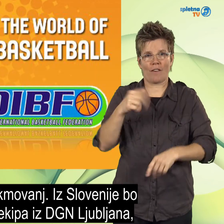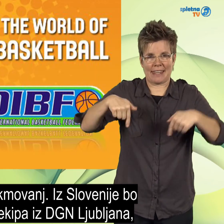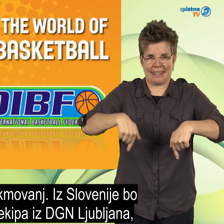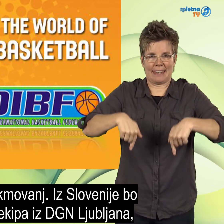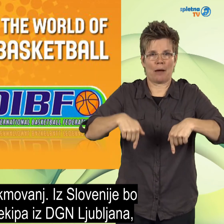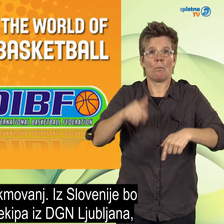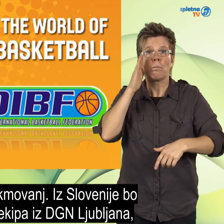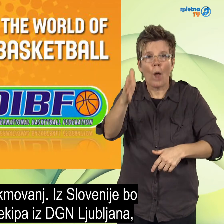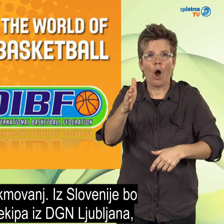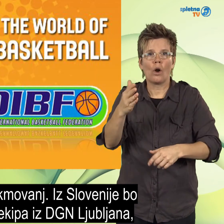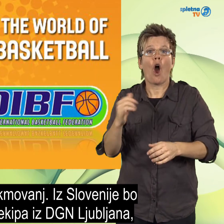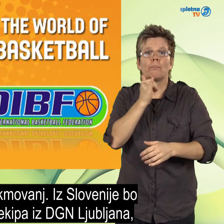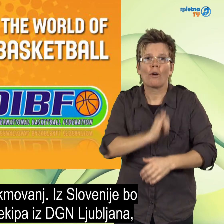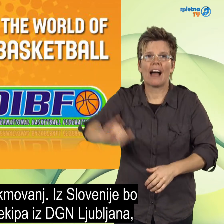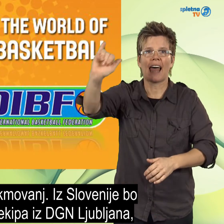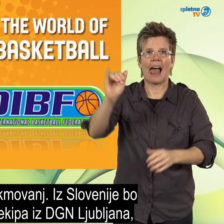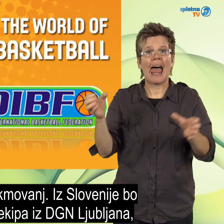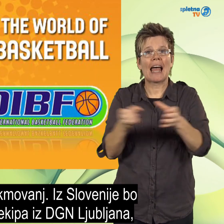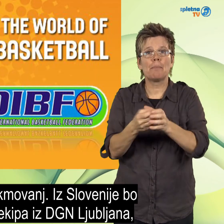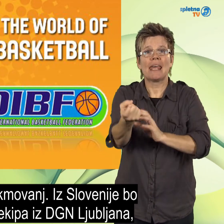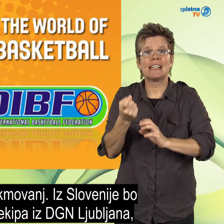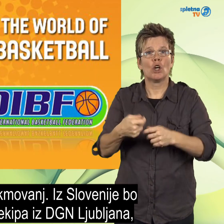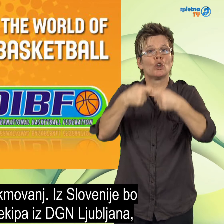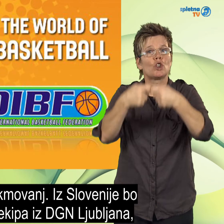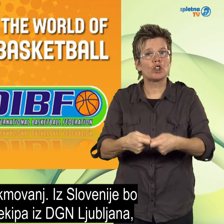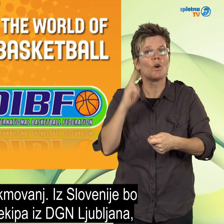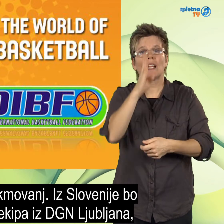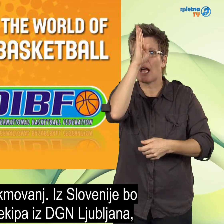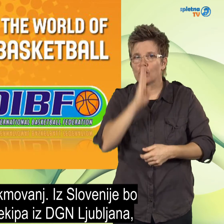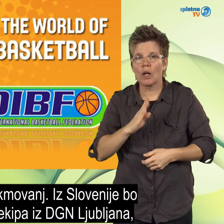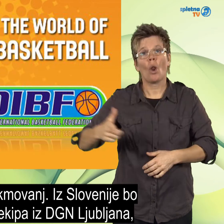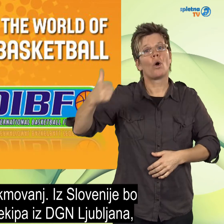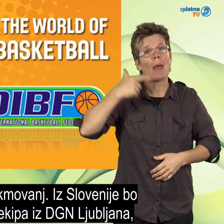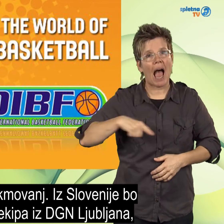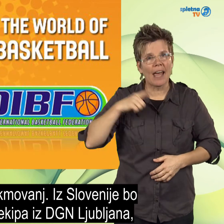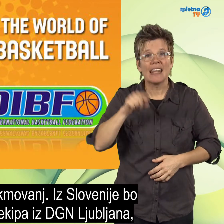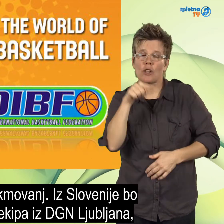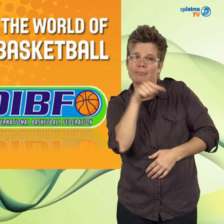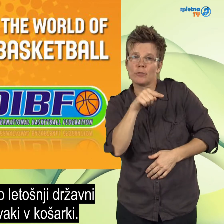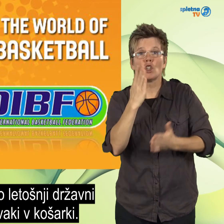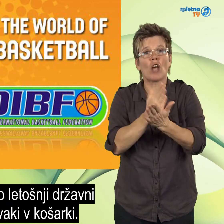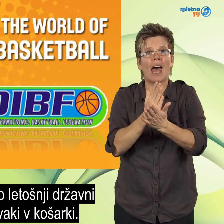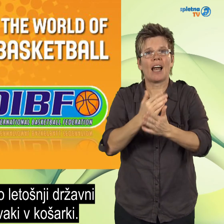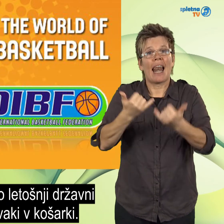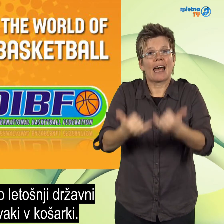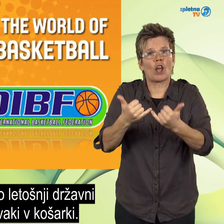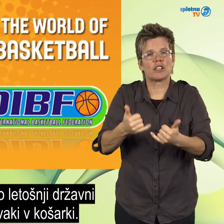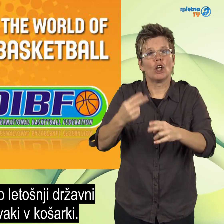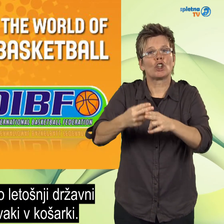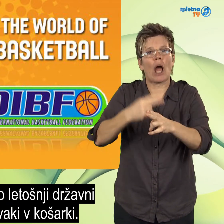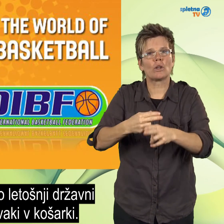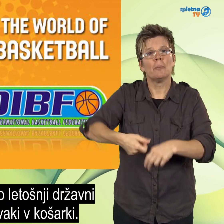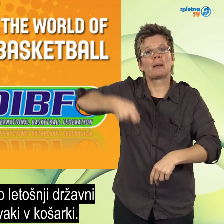Iz Slovenije bo odpotovala ekipa iz DGN Ljubljana, ker so letošnji državni prvaki v košarki.